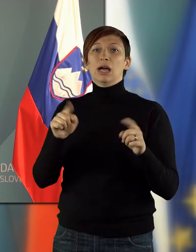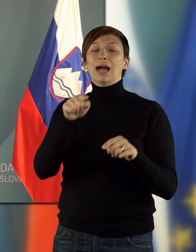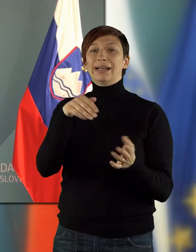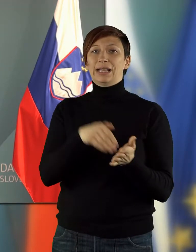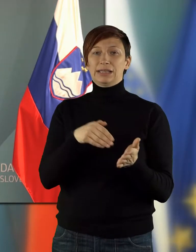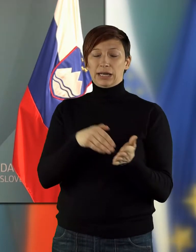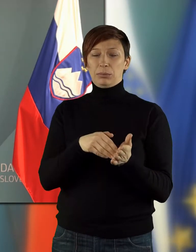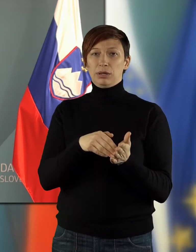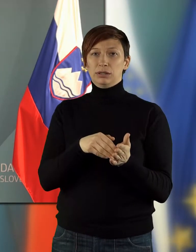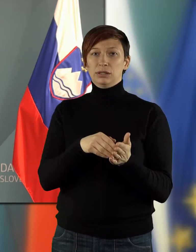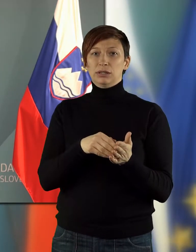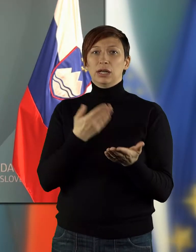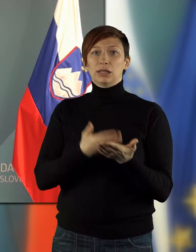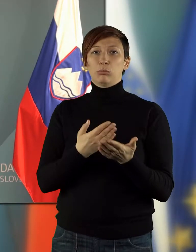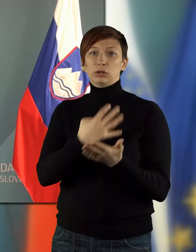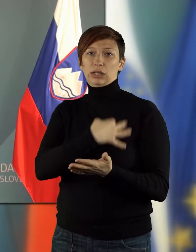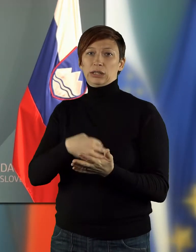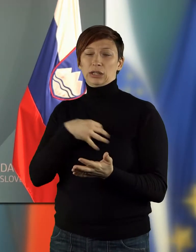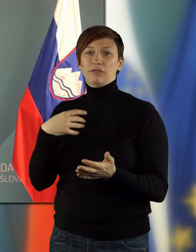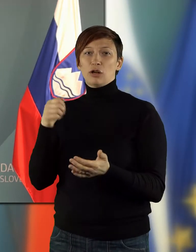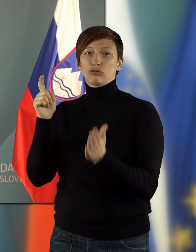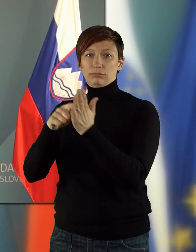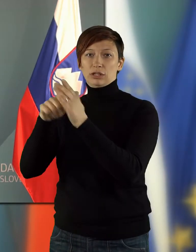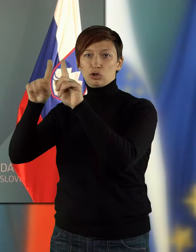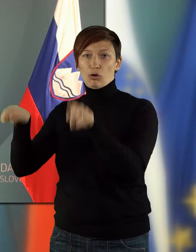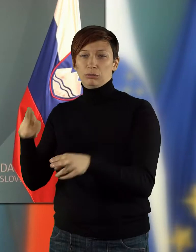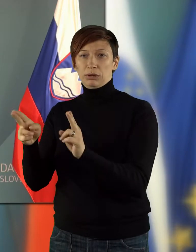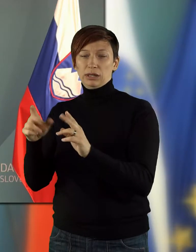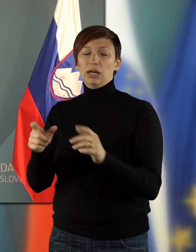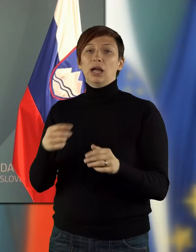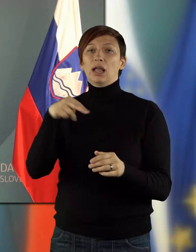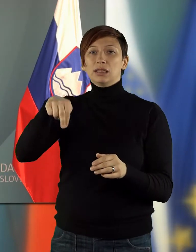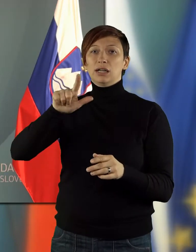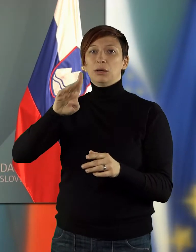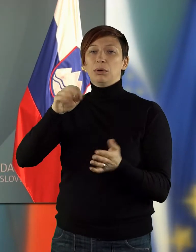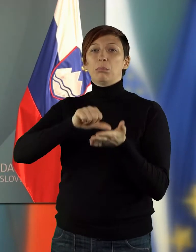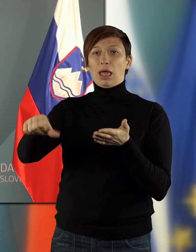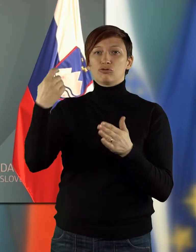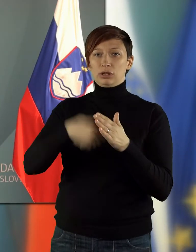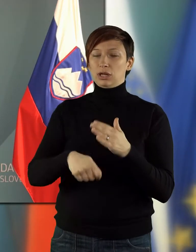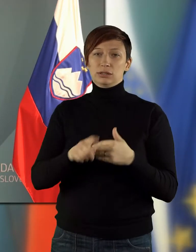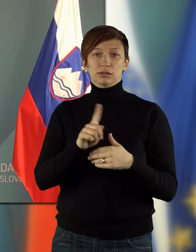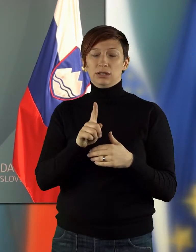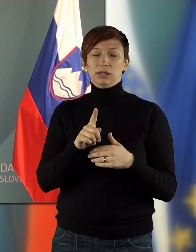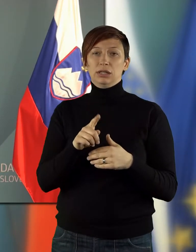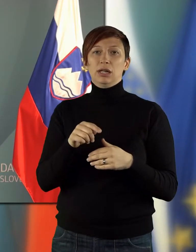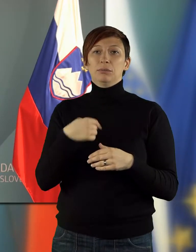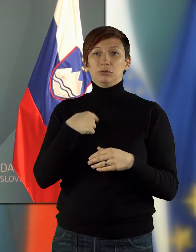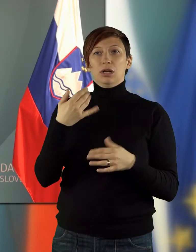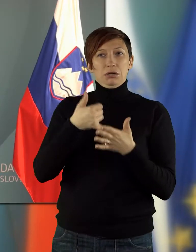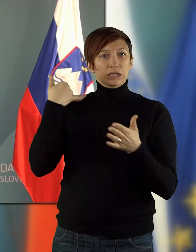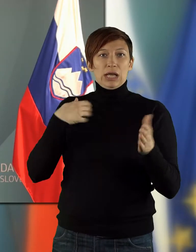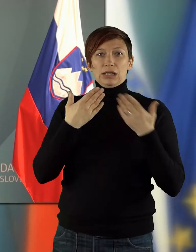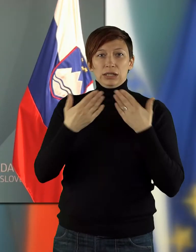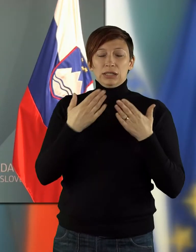tem, ali je treba na podlagi hrvaške sodbe na LB plačati kakršenkoli znesek. Pač pa smo